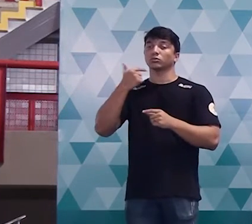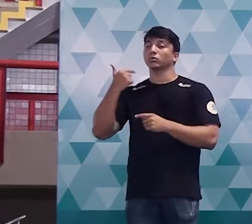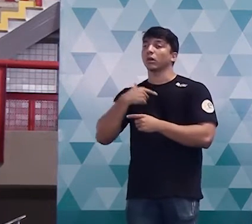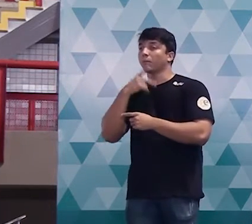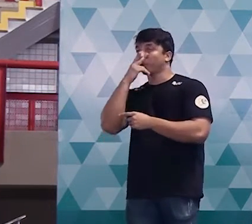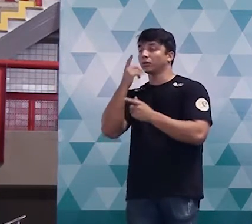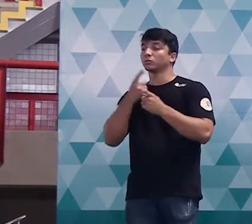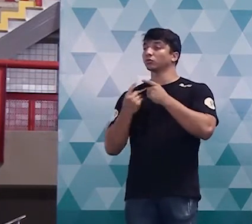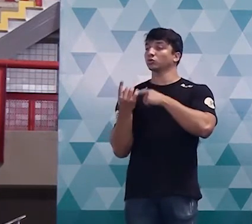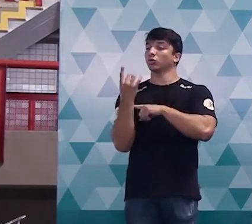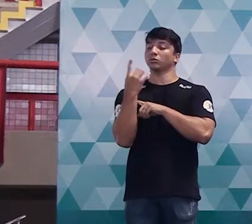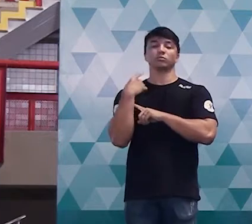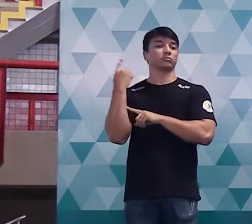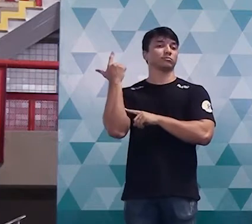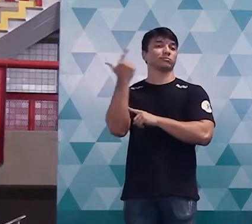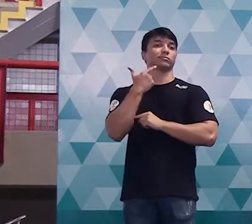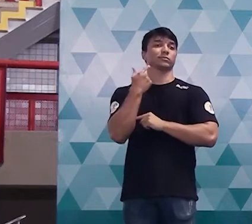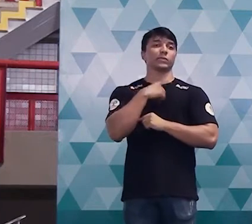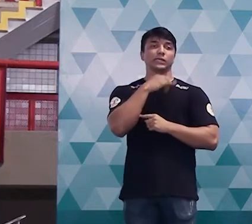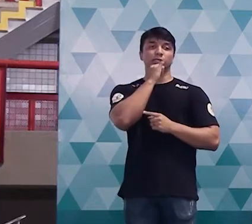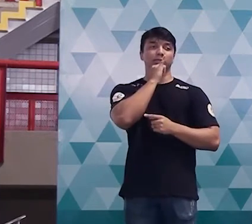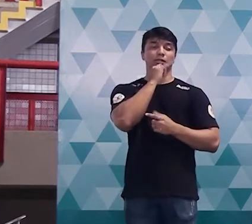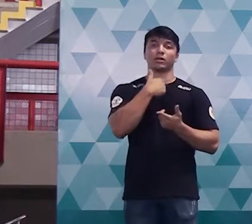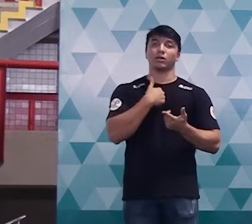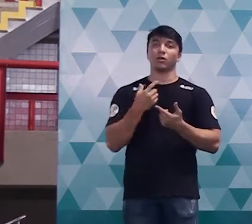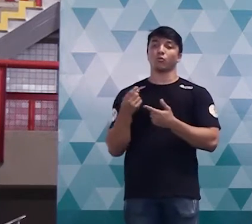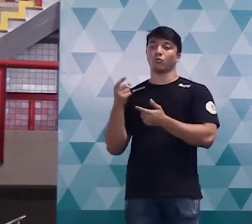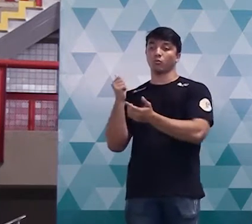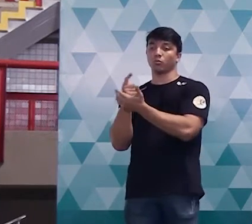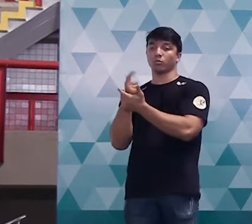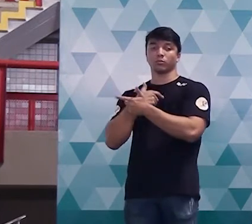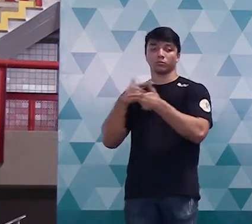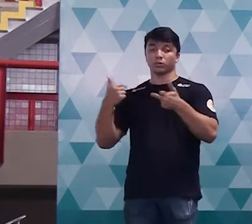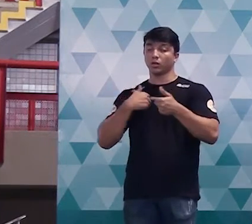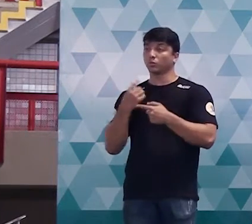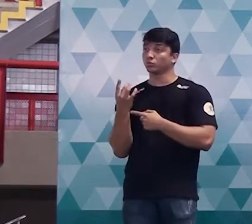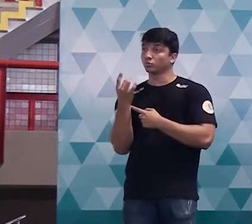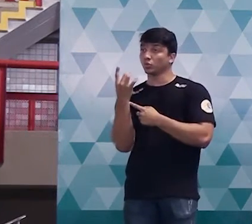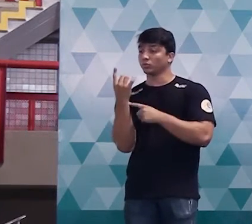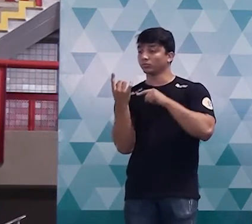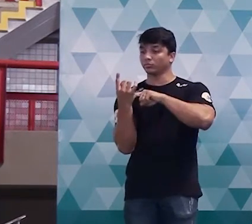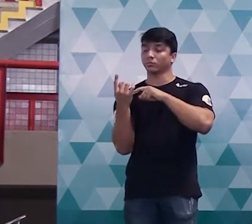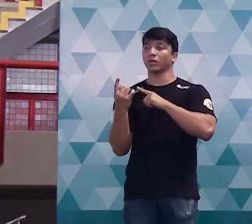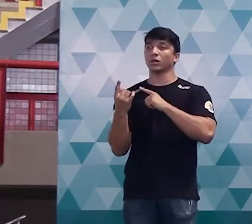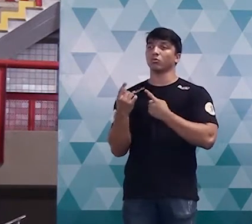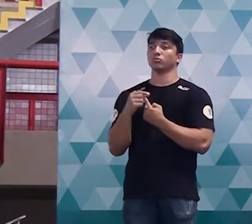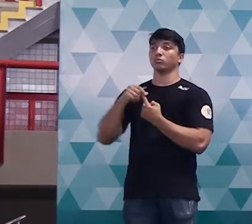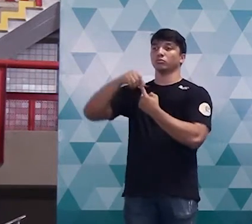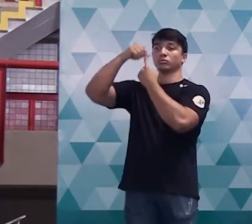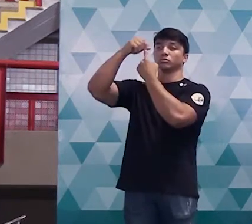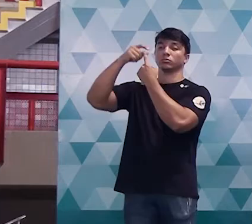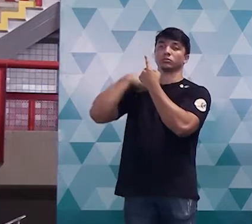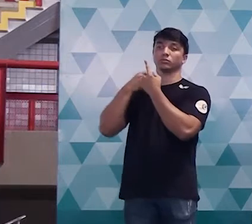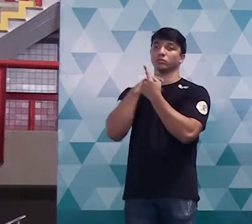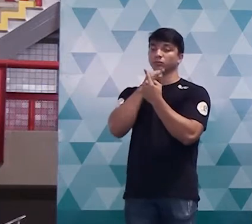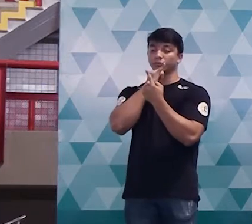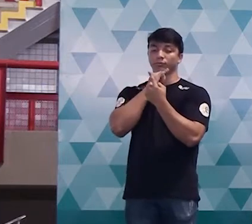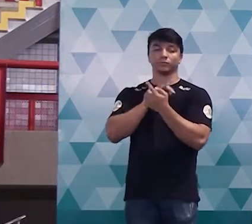concorrência é bom demais, né não? Já pensou? Você vai comprar um produto e só você tem esse produto. Pronto, um